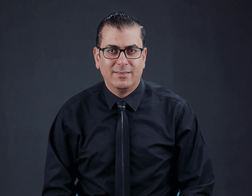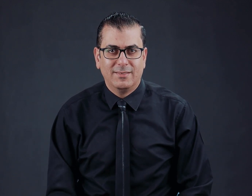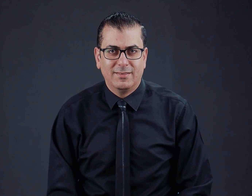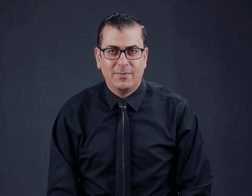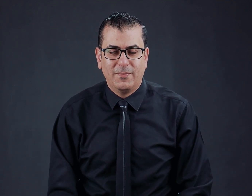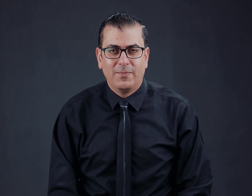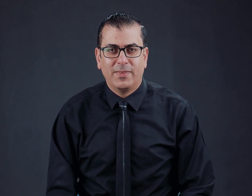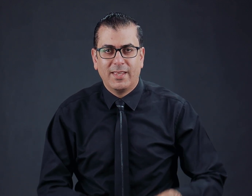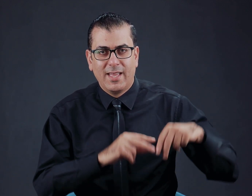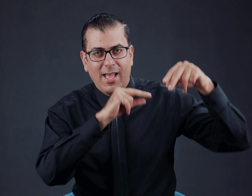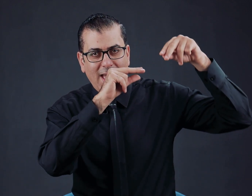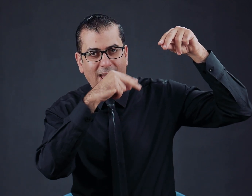الخليل،